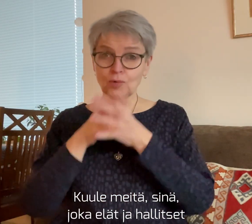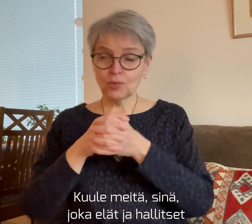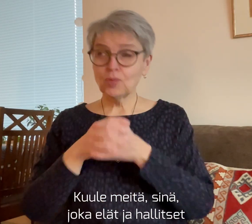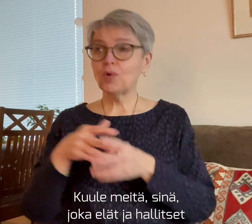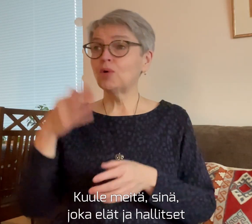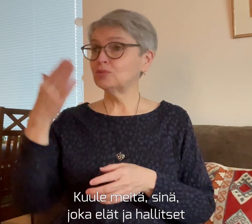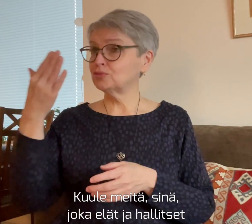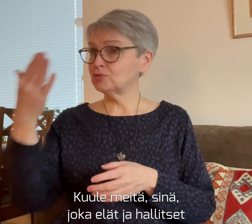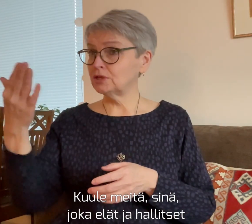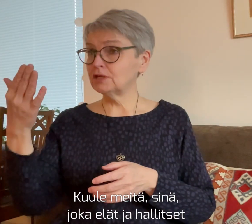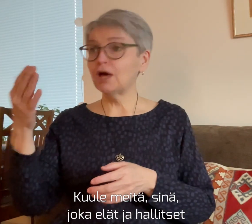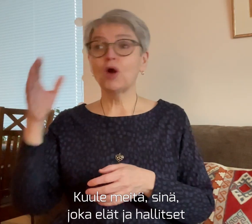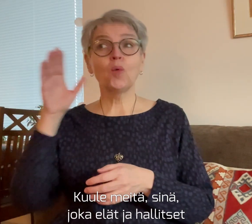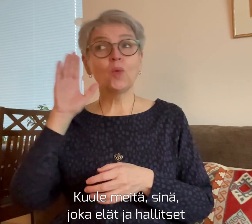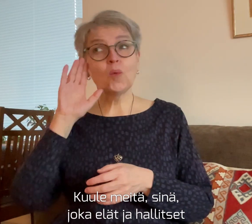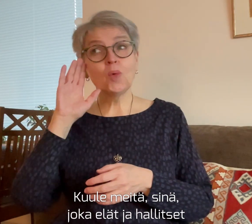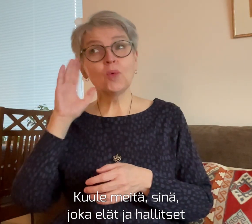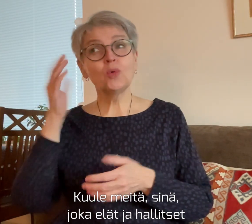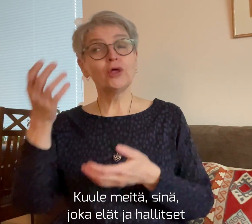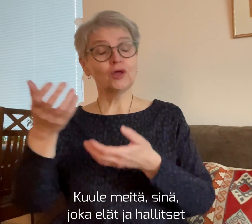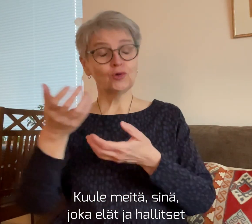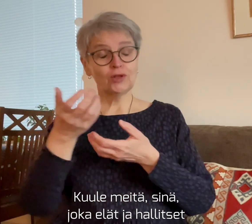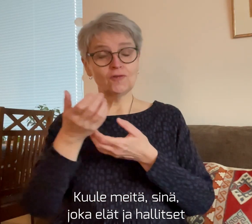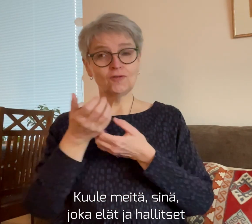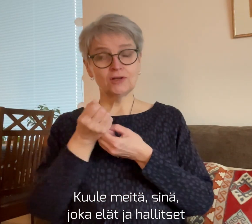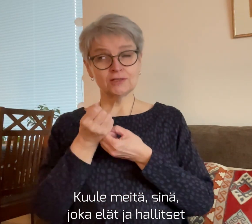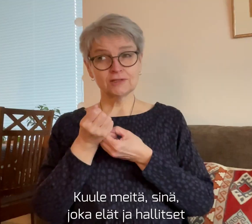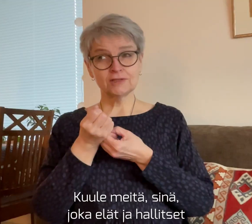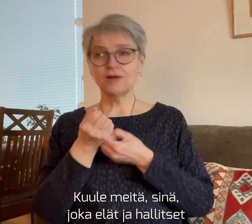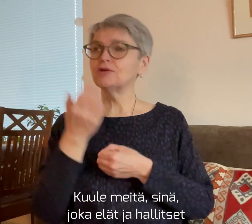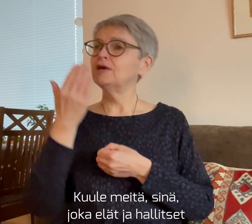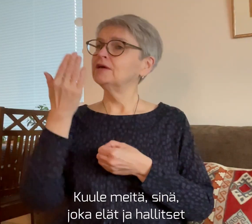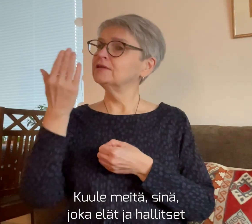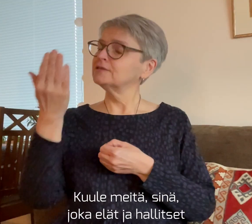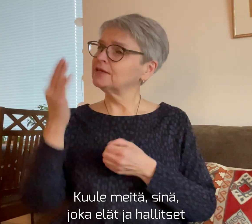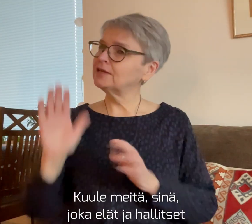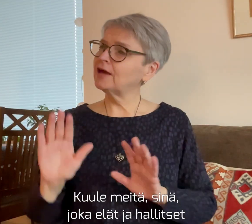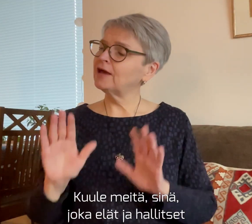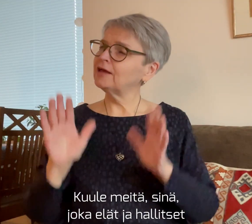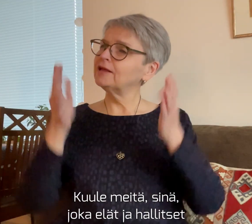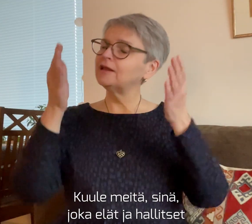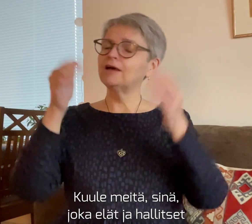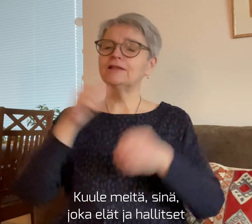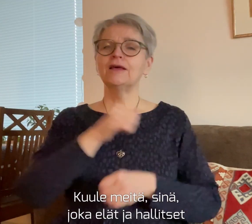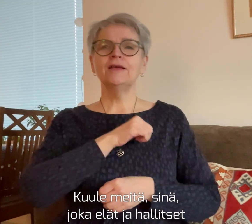Kuule meitä, sinä, joka elät ja hallitset.